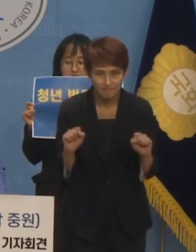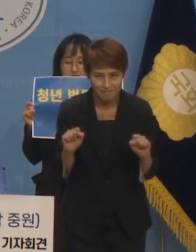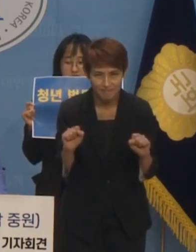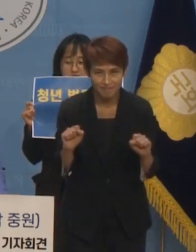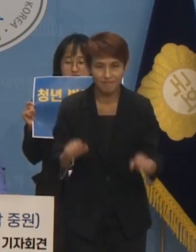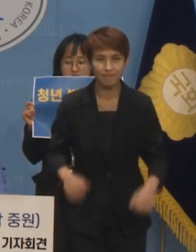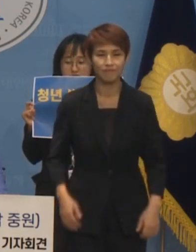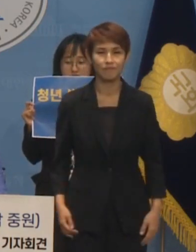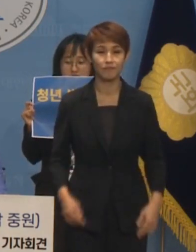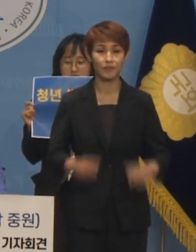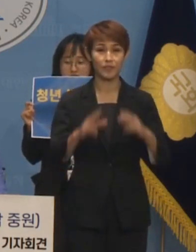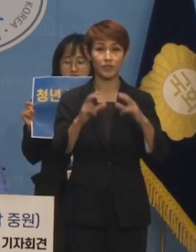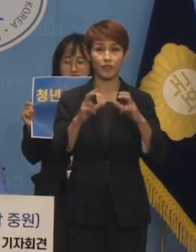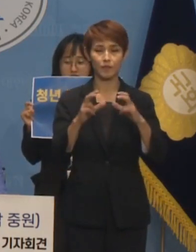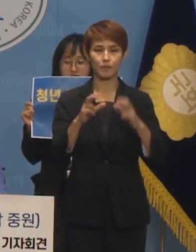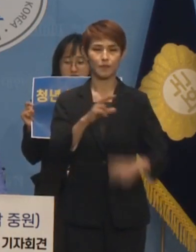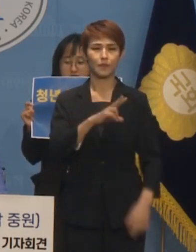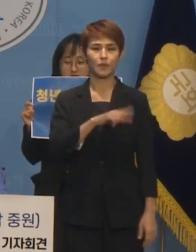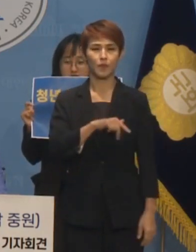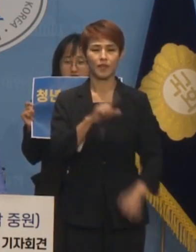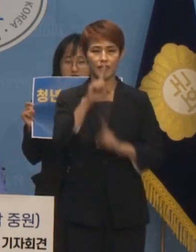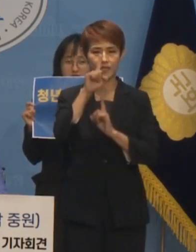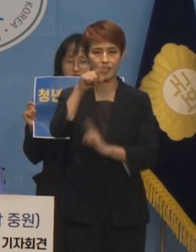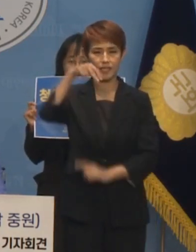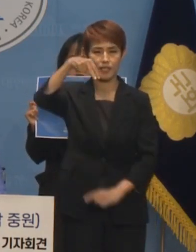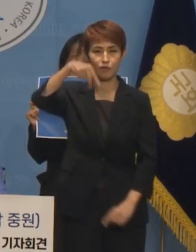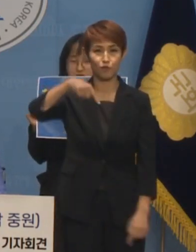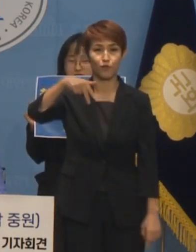안녕하십니까. 성남중원구 국회의원 이수진입니다.